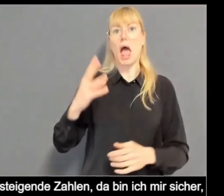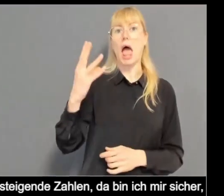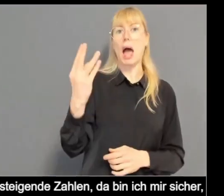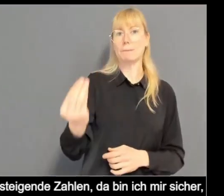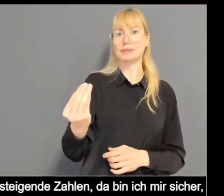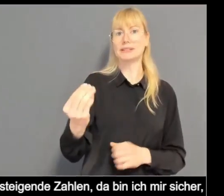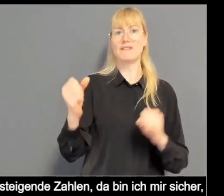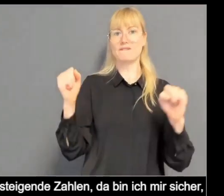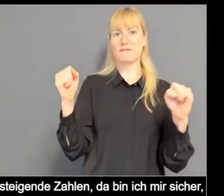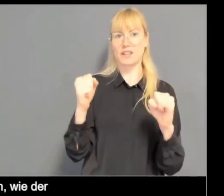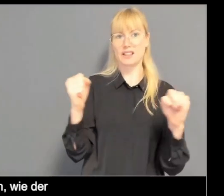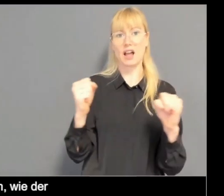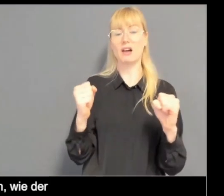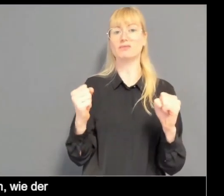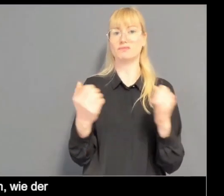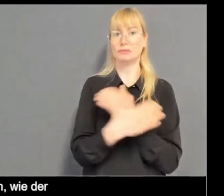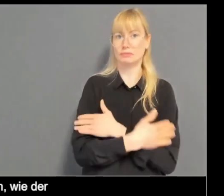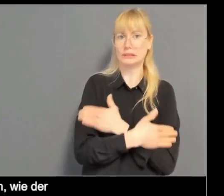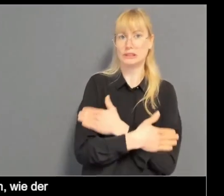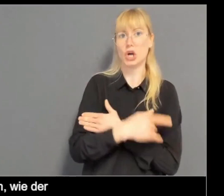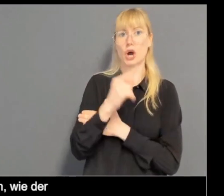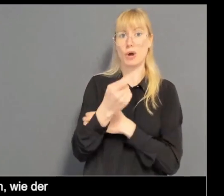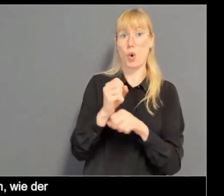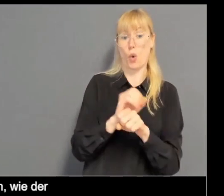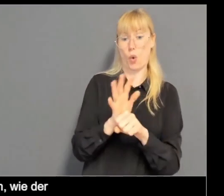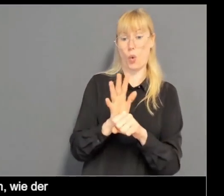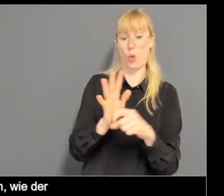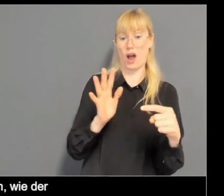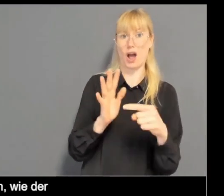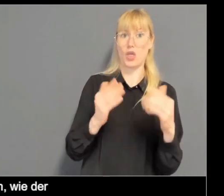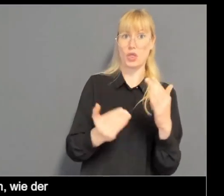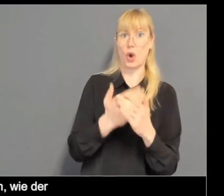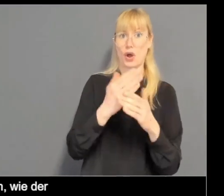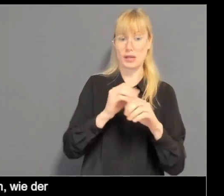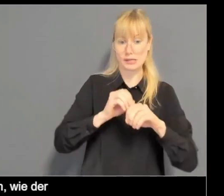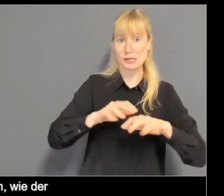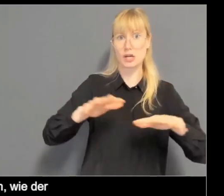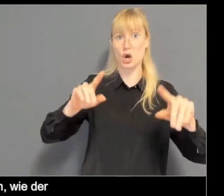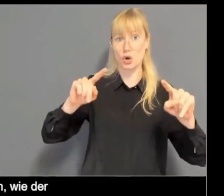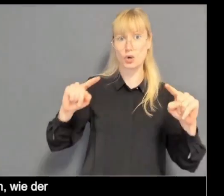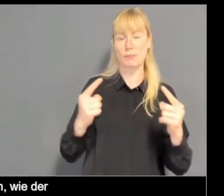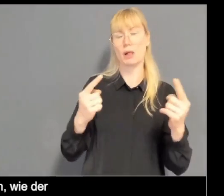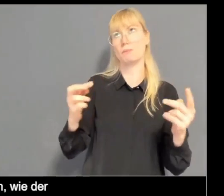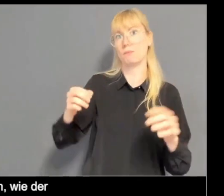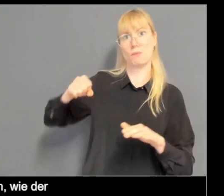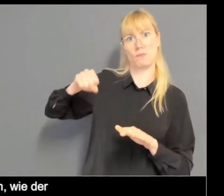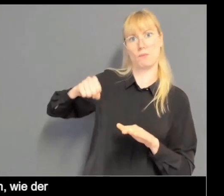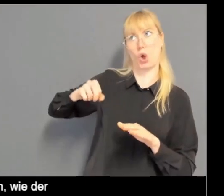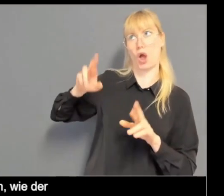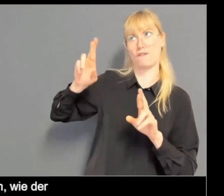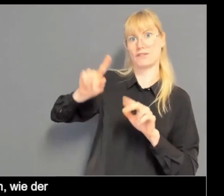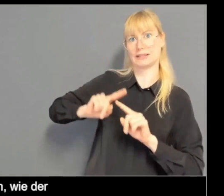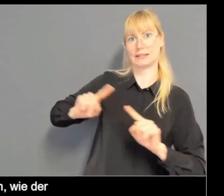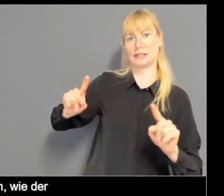jemals, hoffentlich nicht im Herbst, eine weitere Welle kommt, wir auch aus diesen Erfahrungen schöpfen können und es wieder entsprechend aufsetzen können.